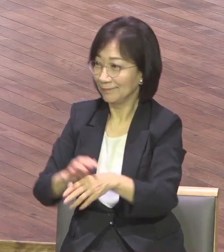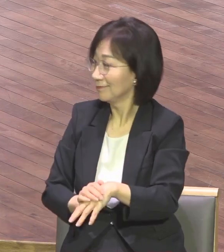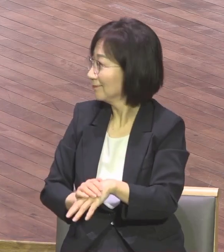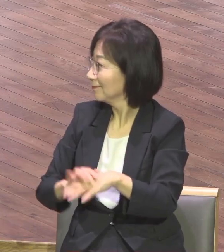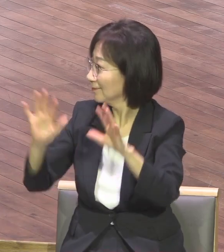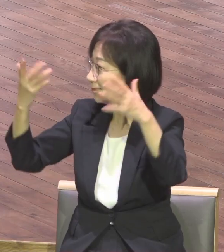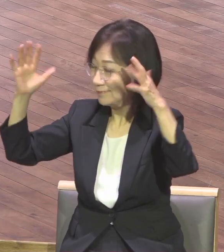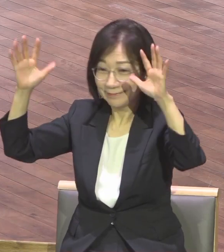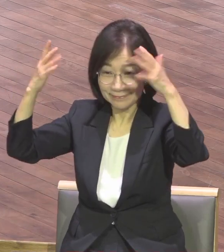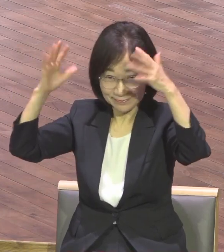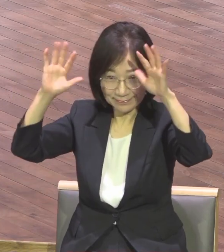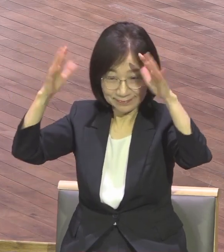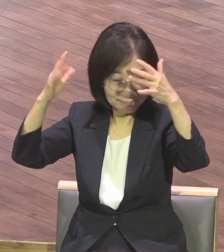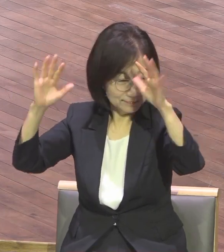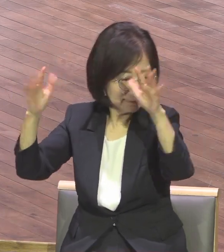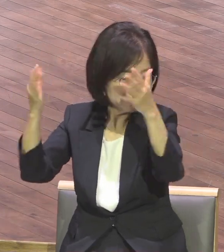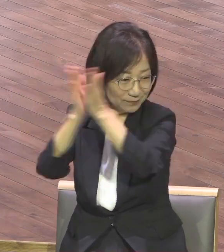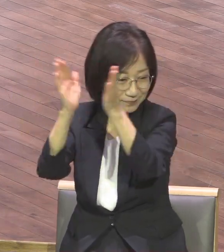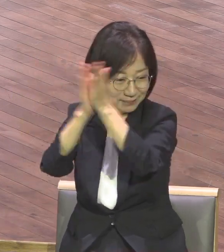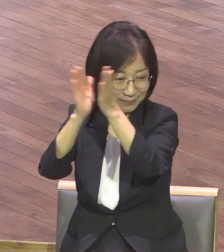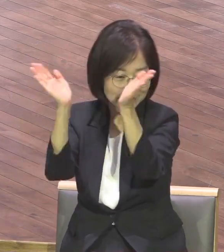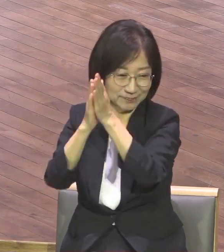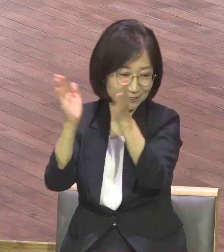네. 감사합니다.